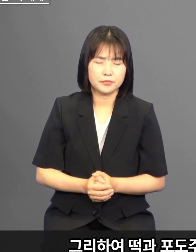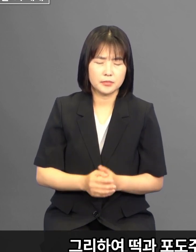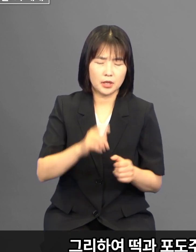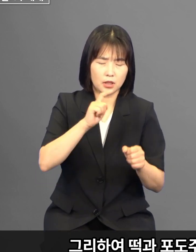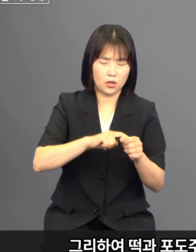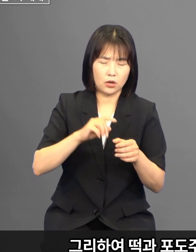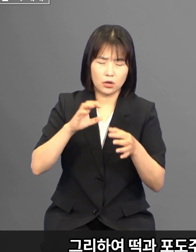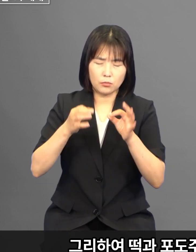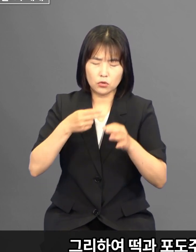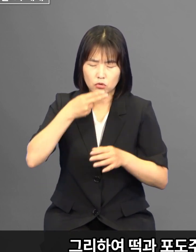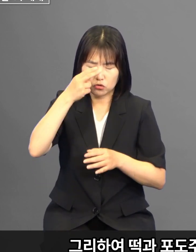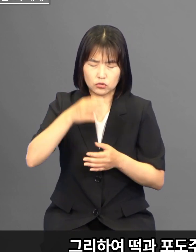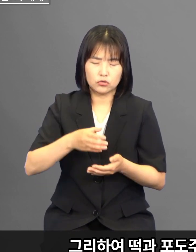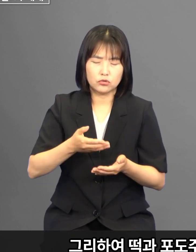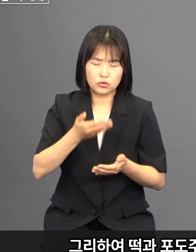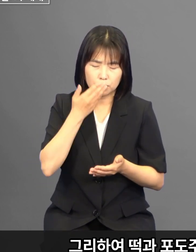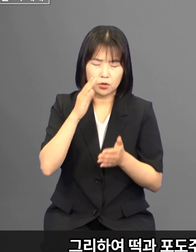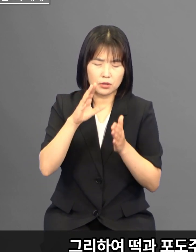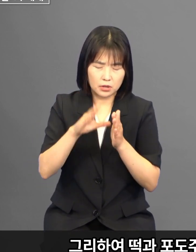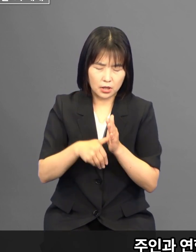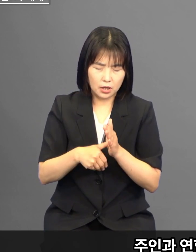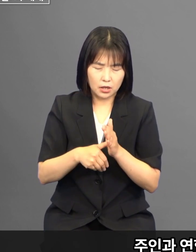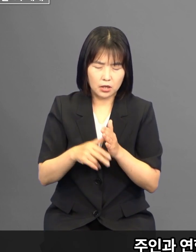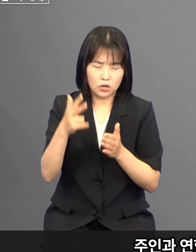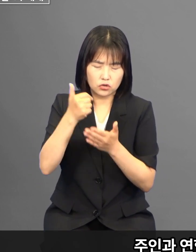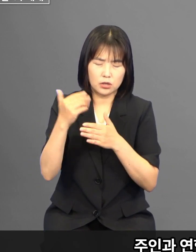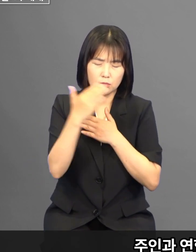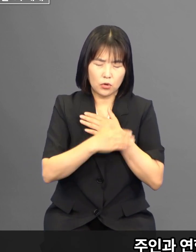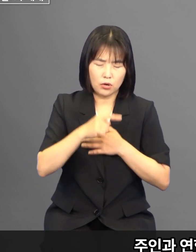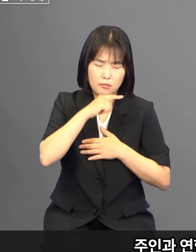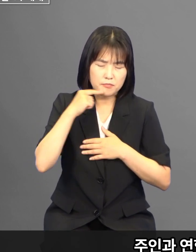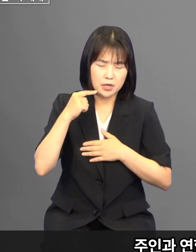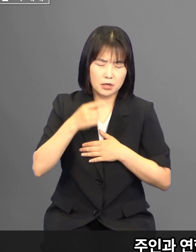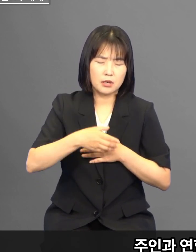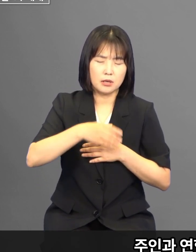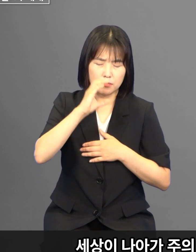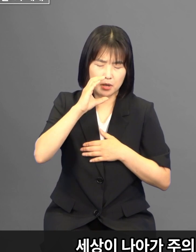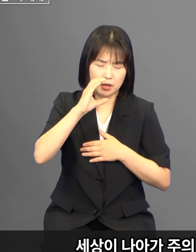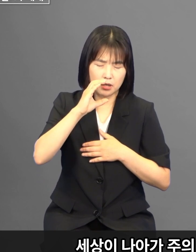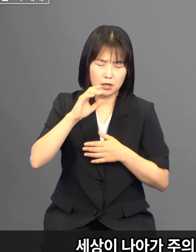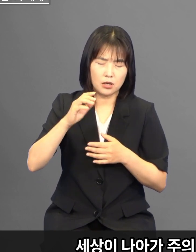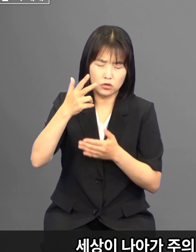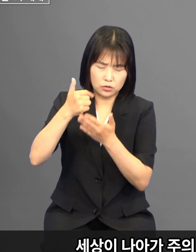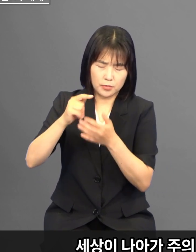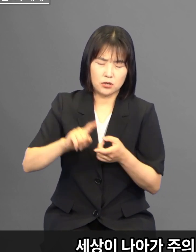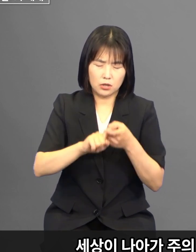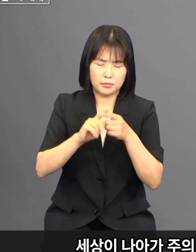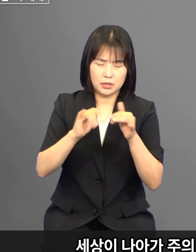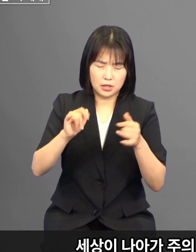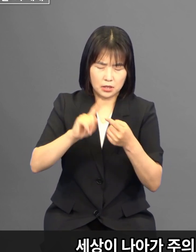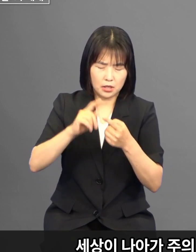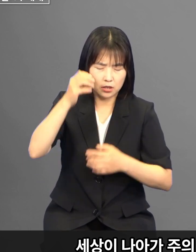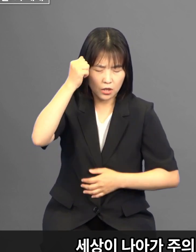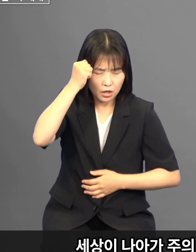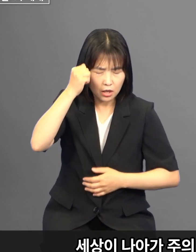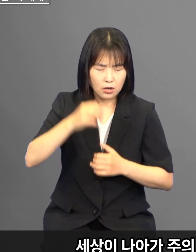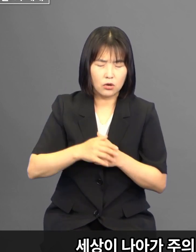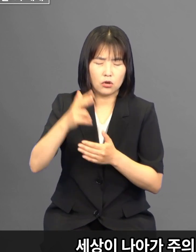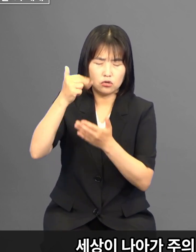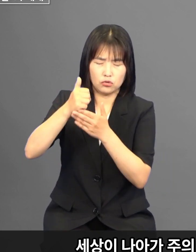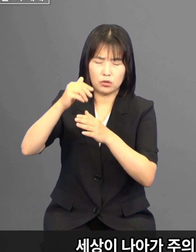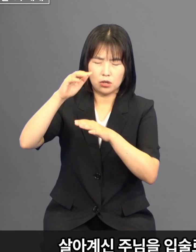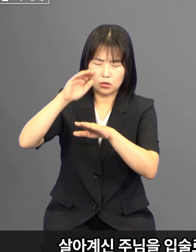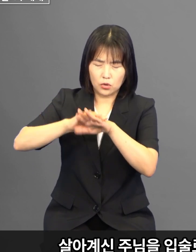포도주를 마실 때에 주의 몸과 피를 마신 주님과 연합된 자임을 기억하고 세상에 나아가 주의 몸이 되어 주의 손과 발이